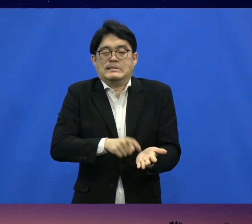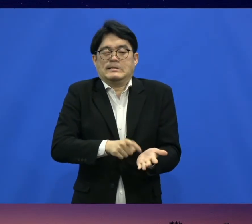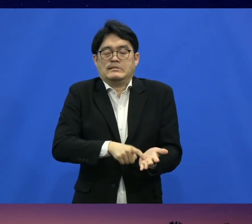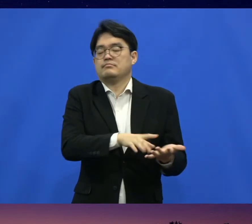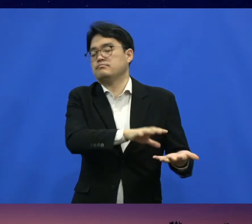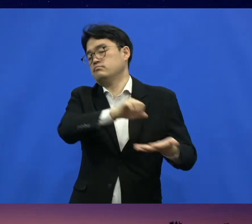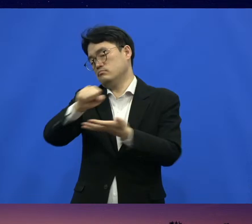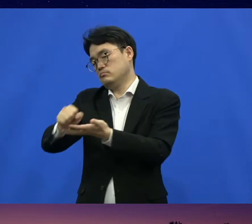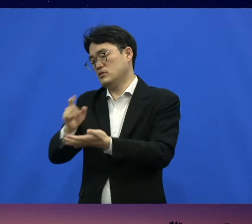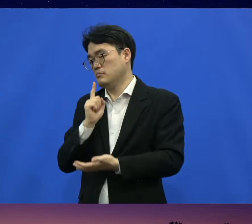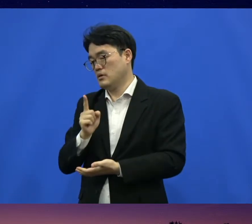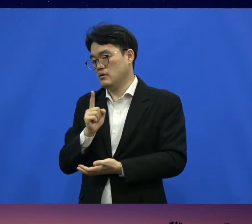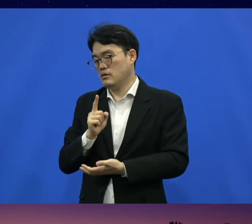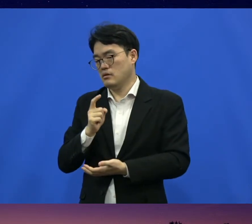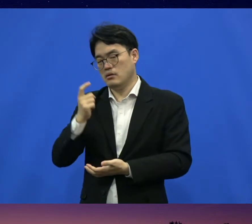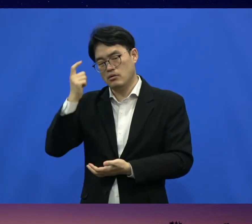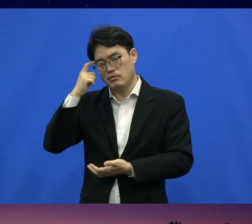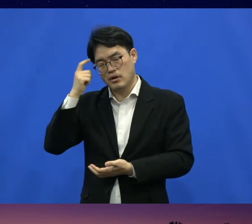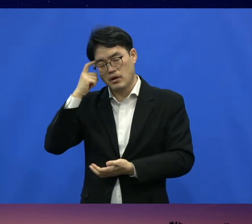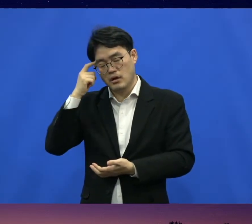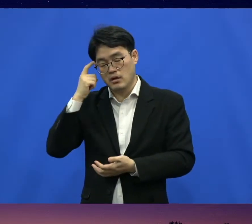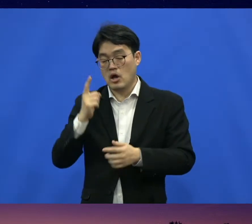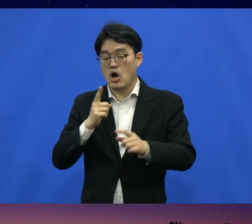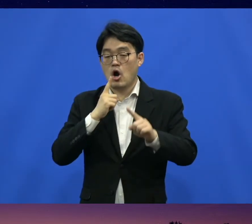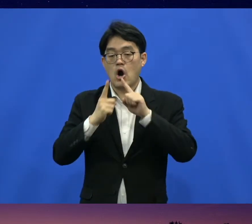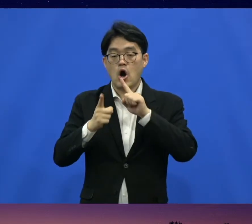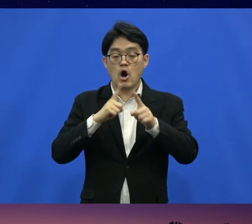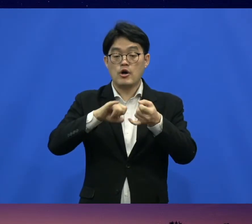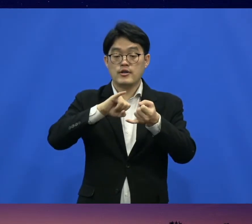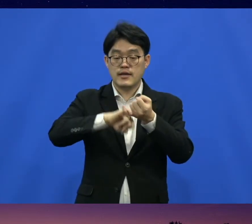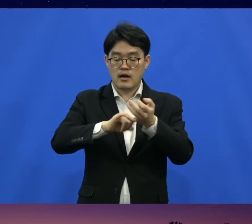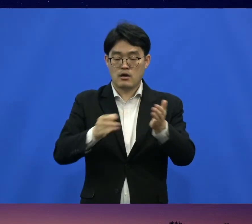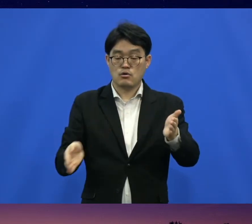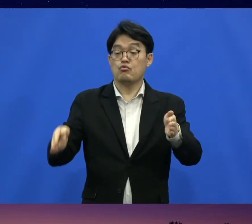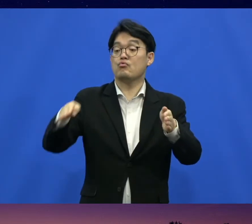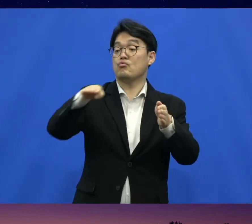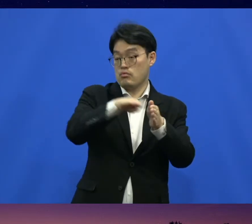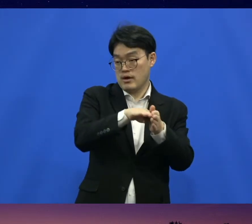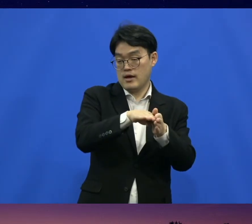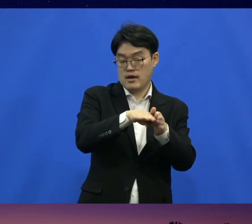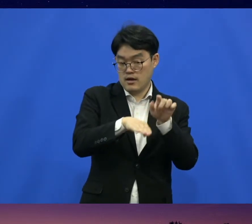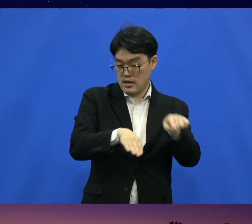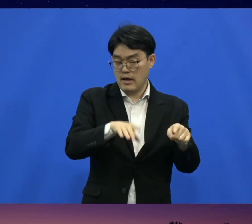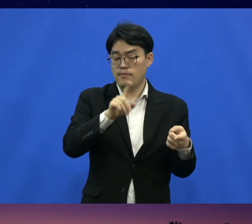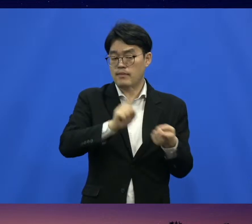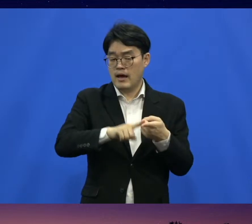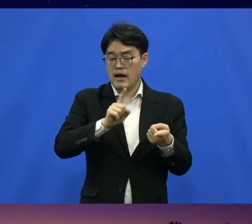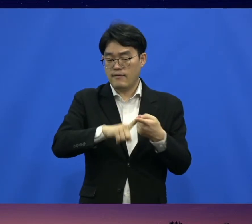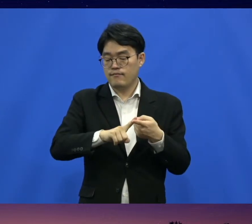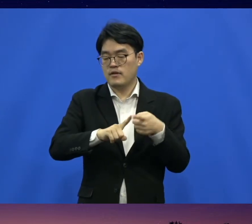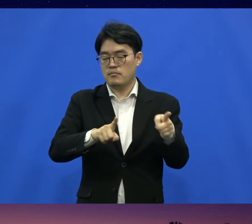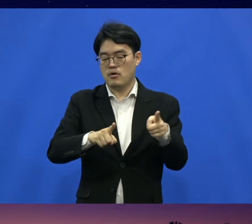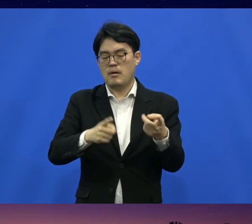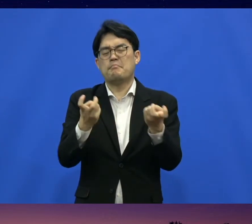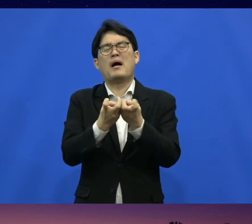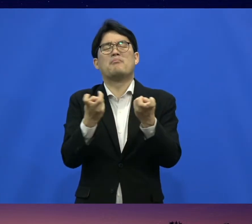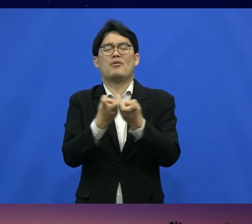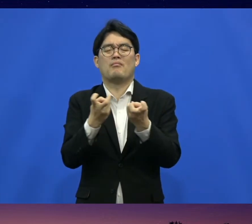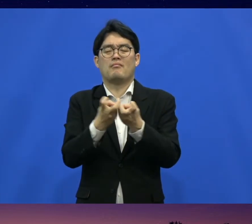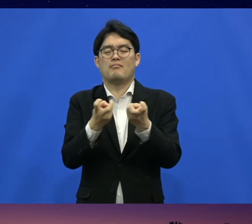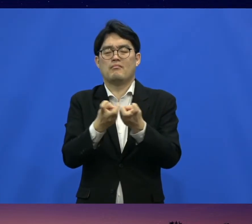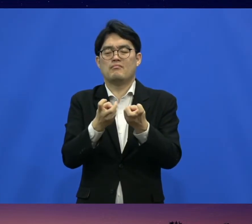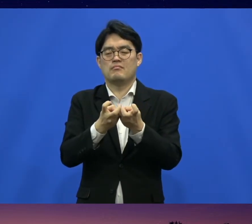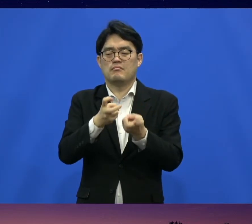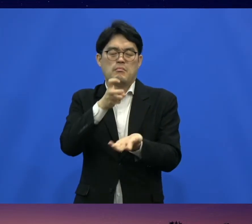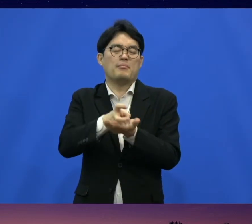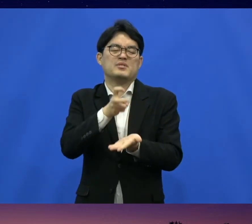법궤를 다루는 일에 있어서 매뉴얼이 있는 거예요. 매뉴얼. 어떻게 법궤를 다루어야 할 것인가에 대한 매뉴얼이 있어요. 다윗은 아마 그것을 알았던 것